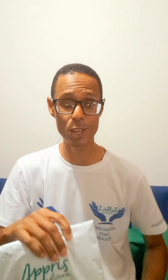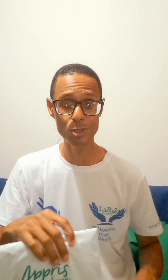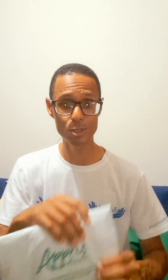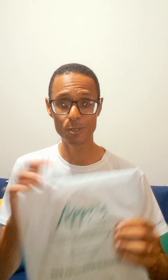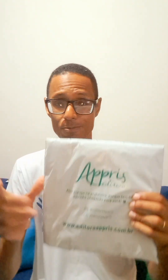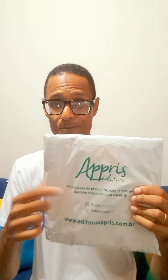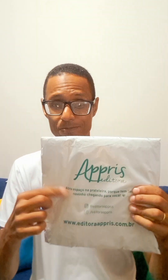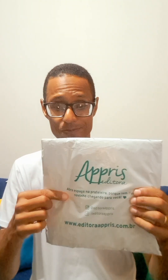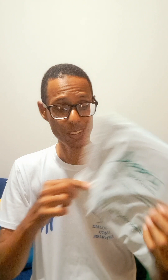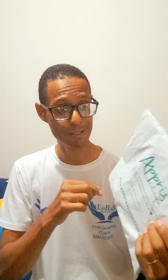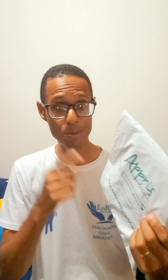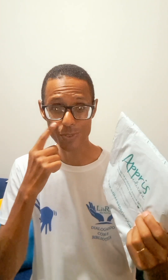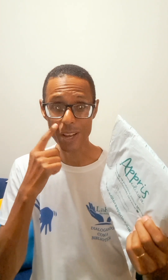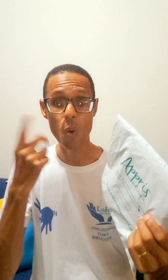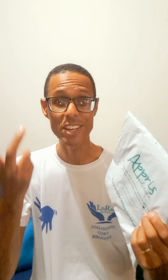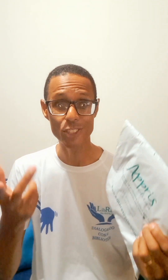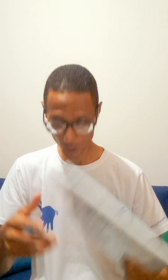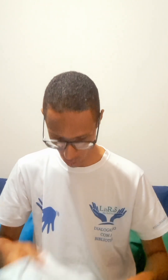envios. Vamos ver quais títulos são.